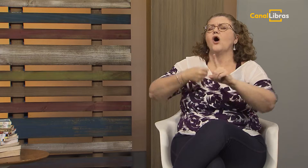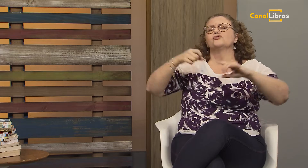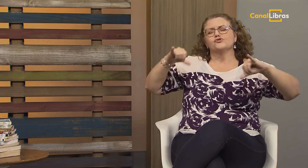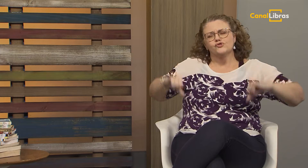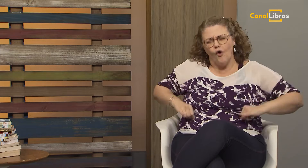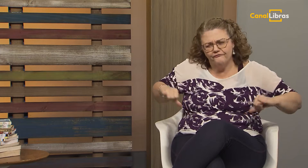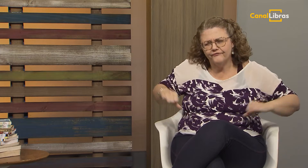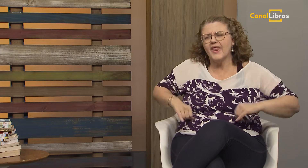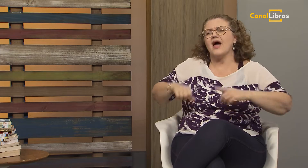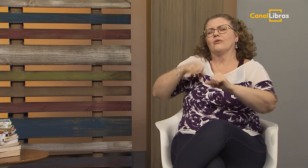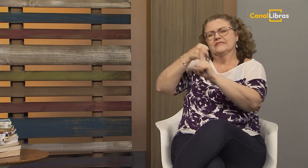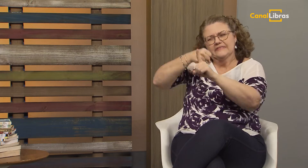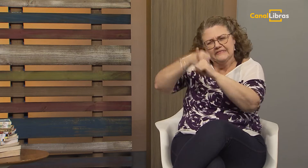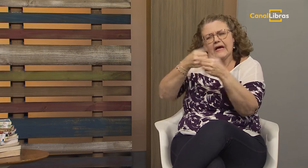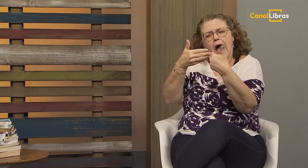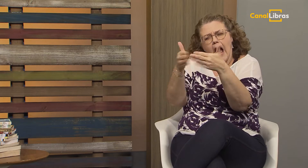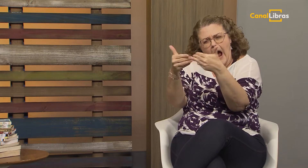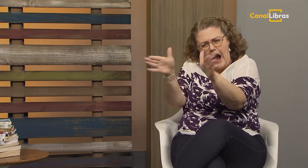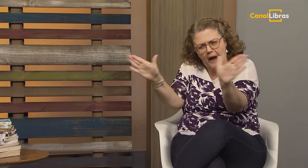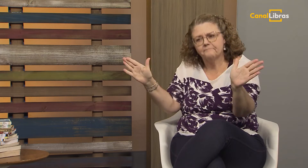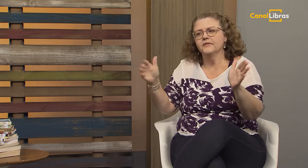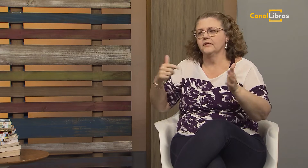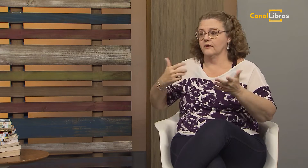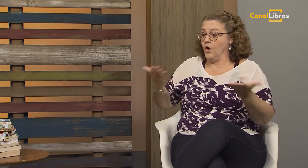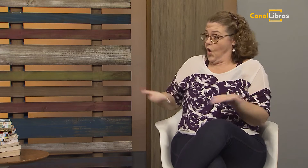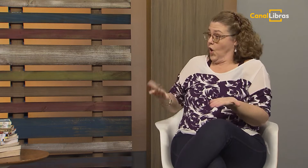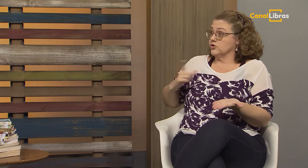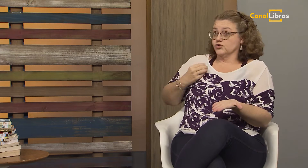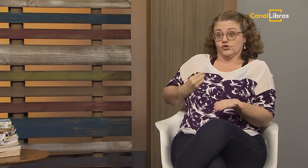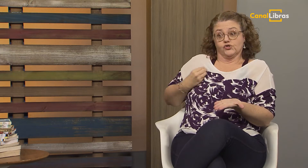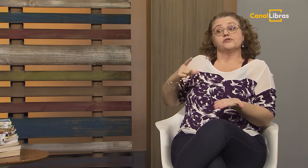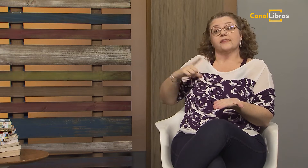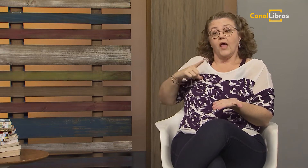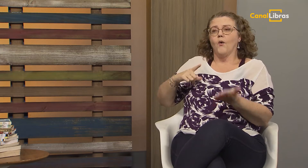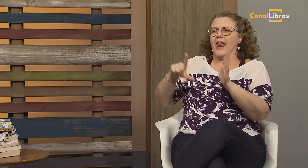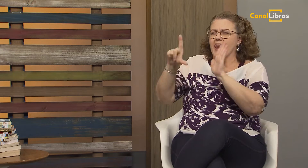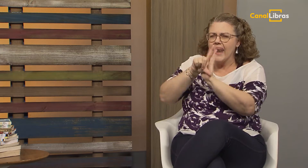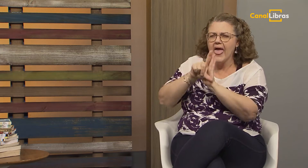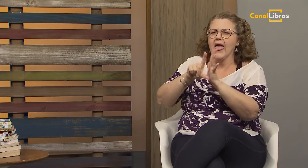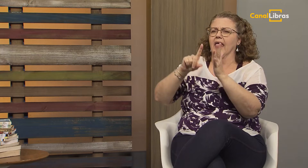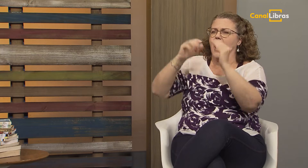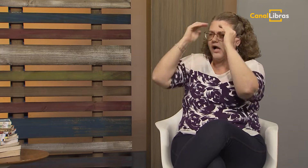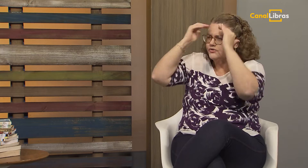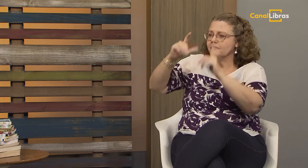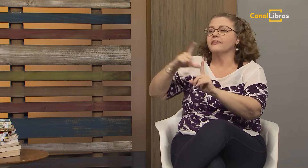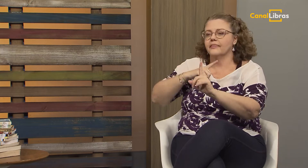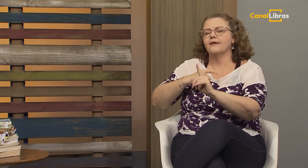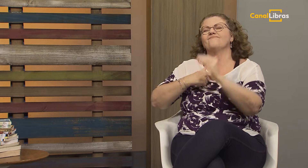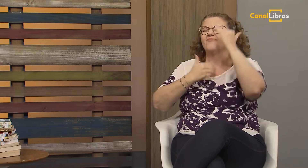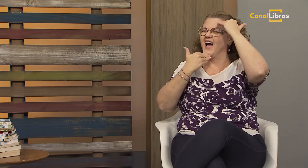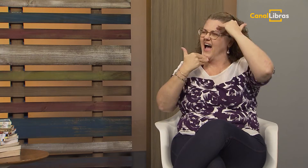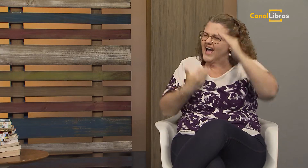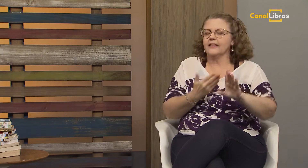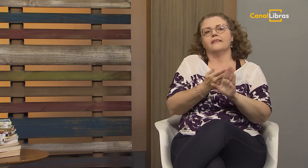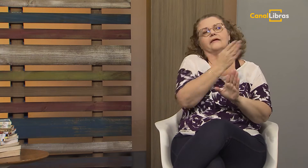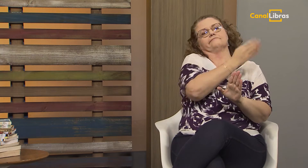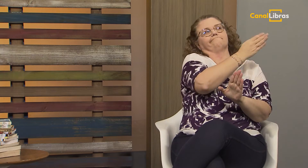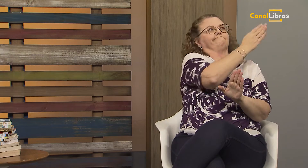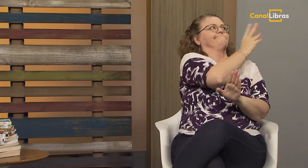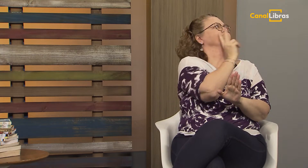como, por exemplo, mudanças na legislação e na perspectiva relação da nossa comunidade surda. Devemos ser muito gratos às gerações